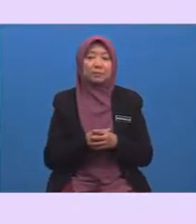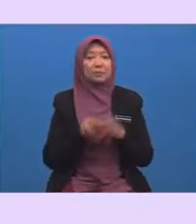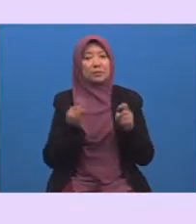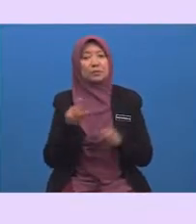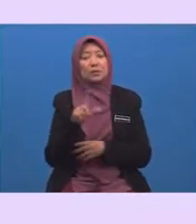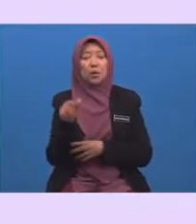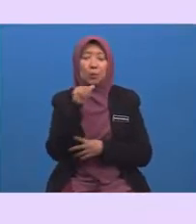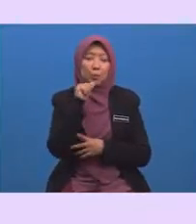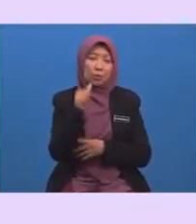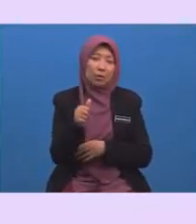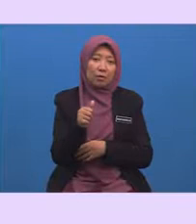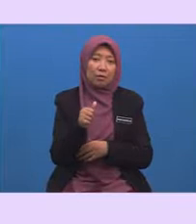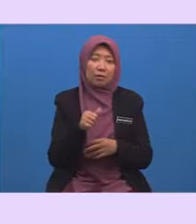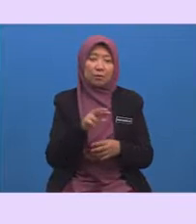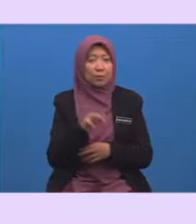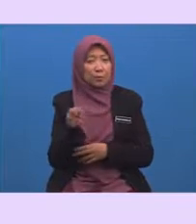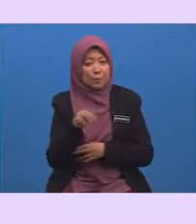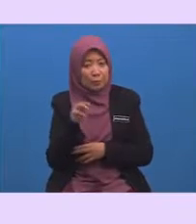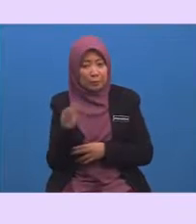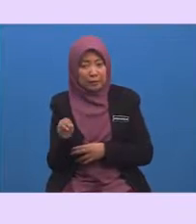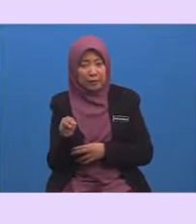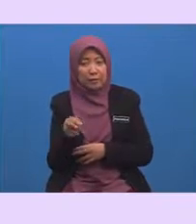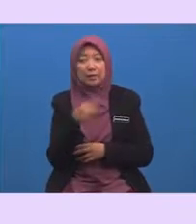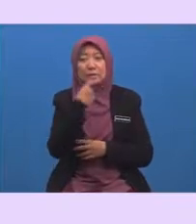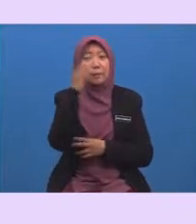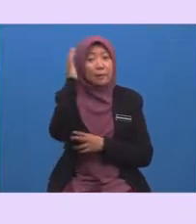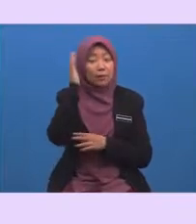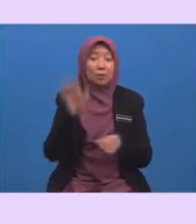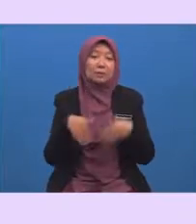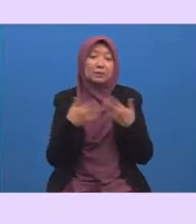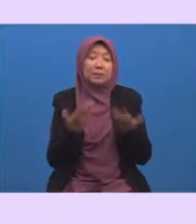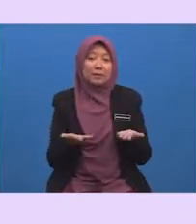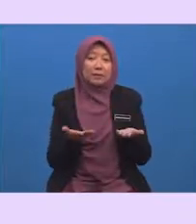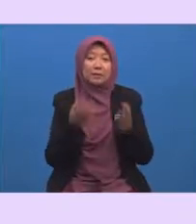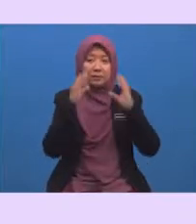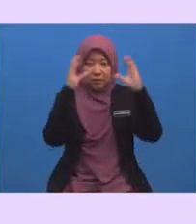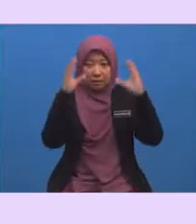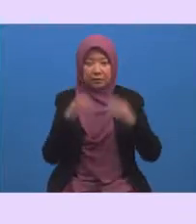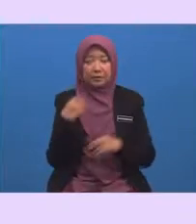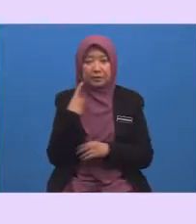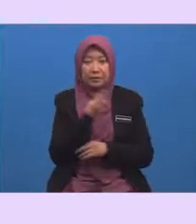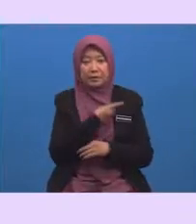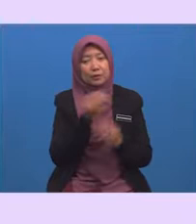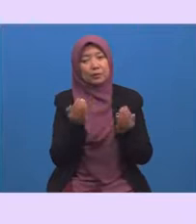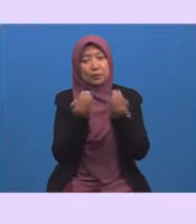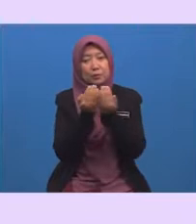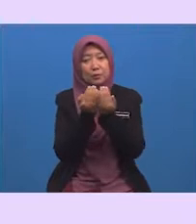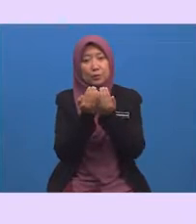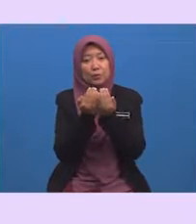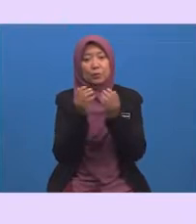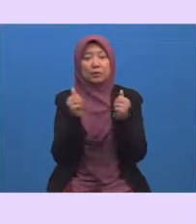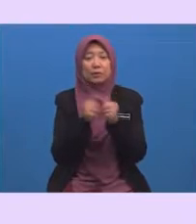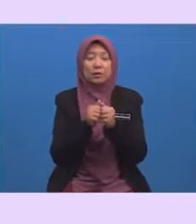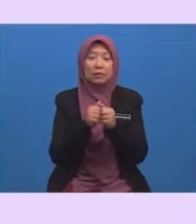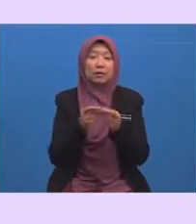tentu bukan, murid-murid. Siapa tahu bagaimana cara kita mensyukuri nikmat